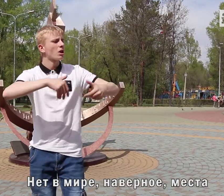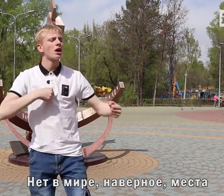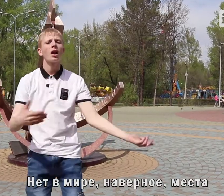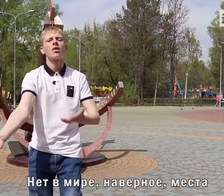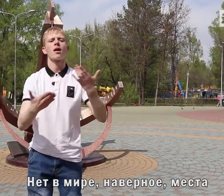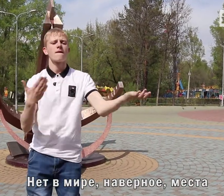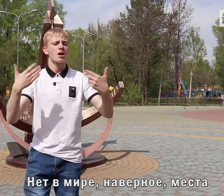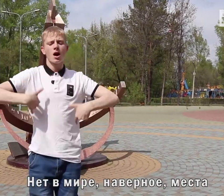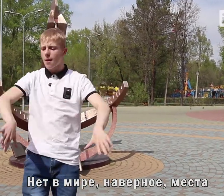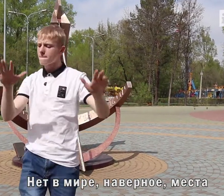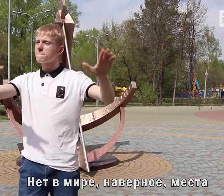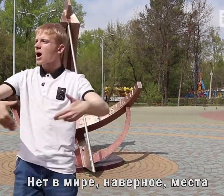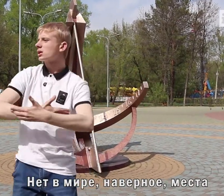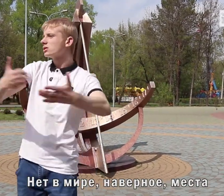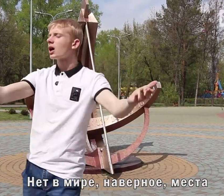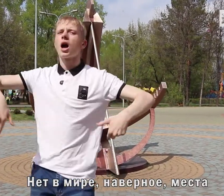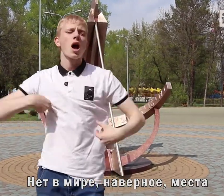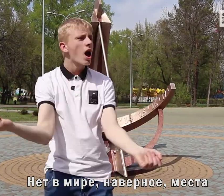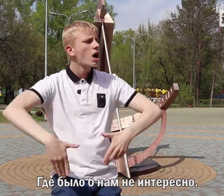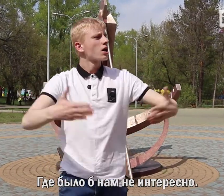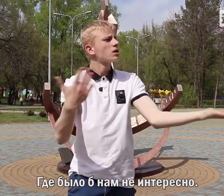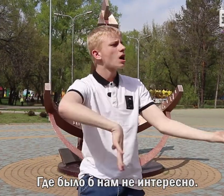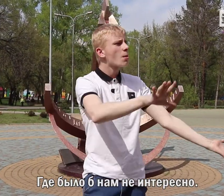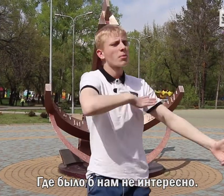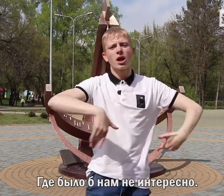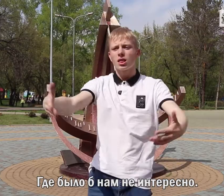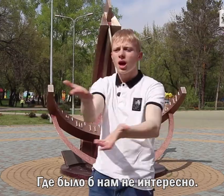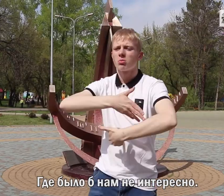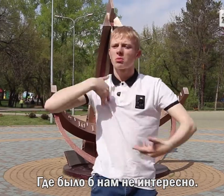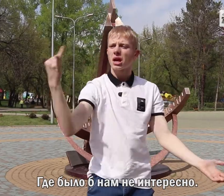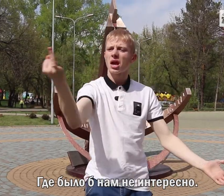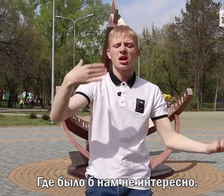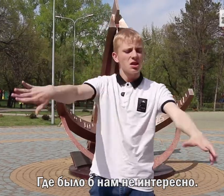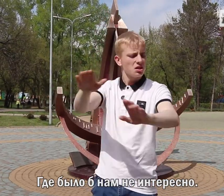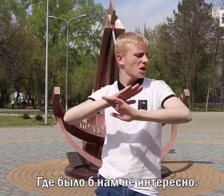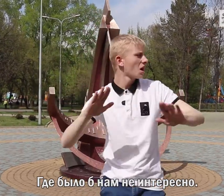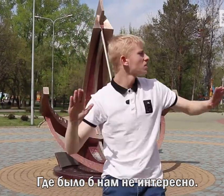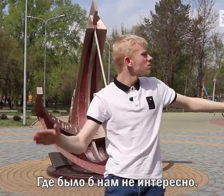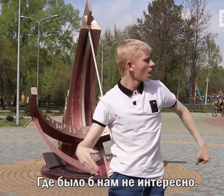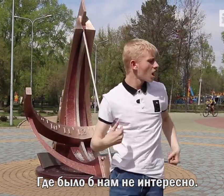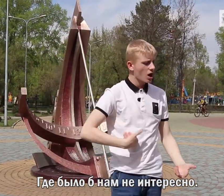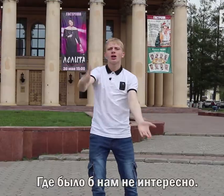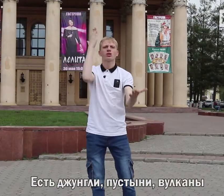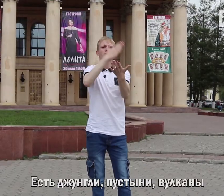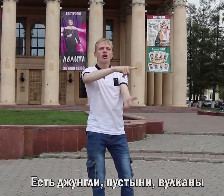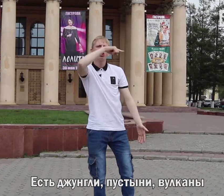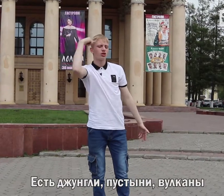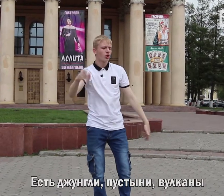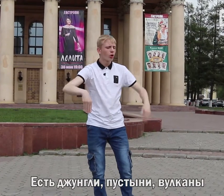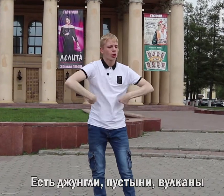Нет в мире, наверное, места, где было б нам неинтересно. Есть